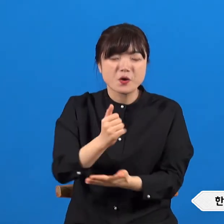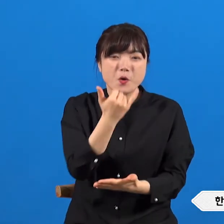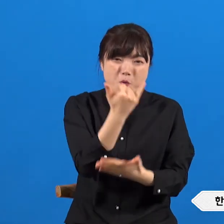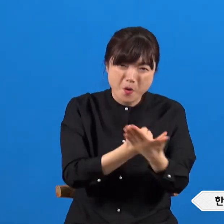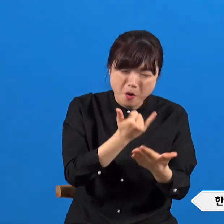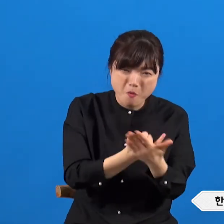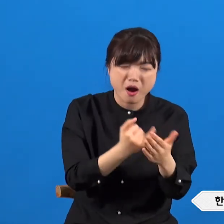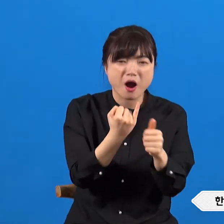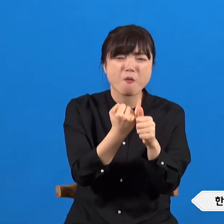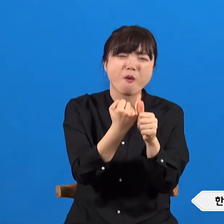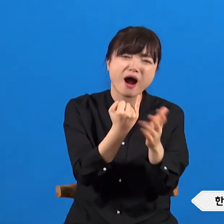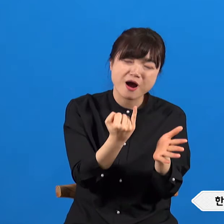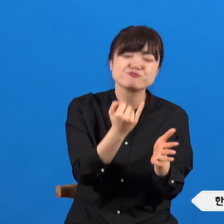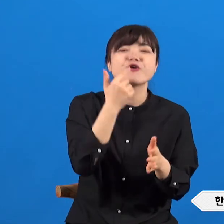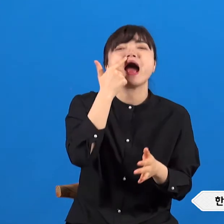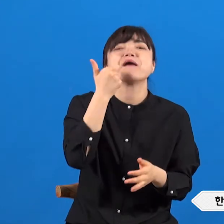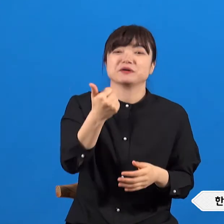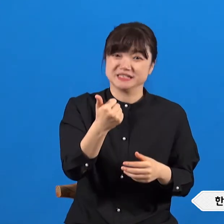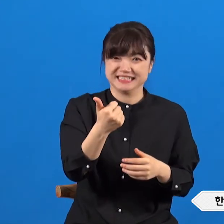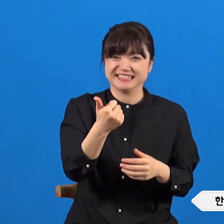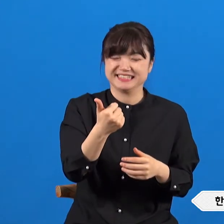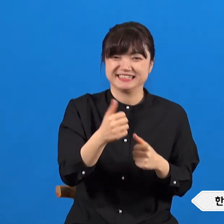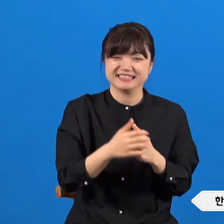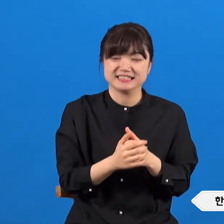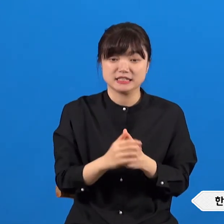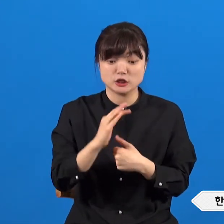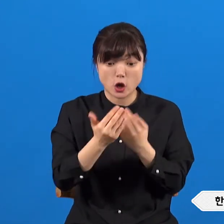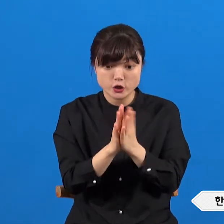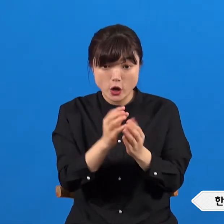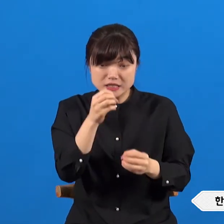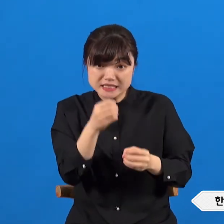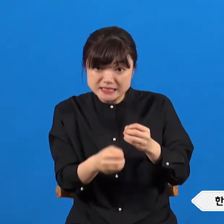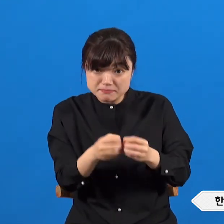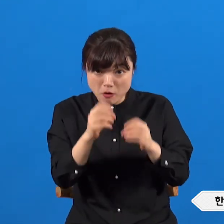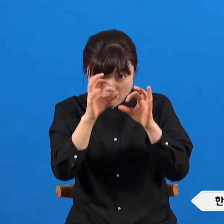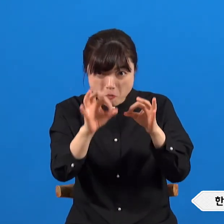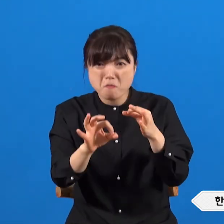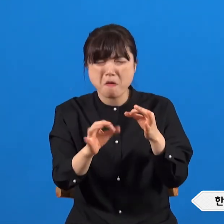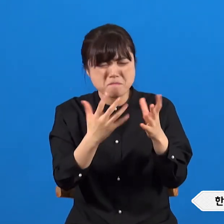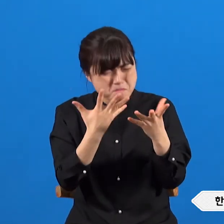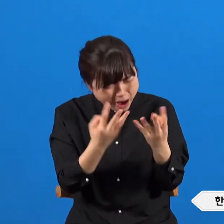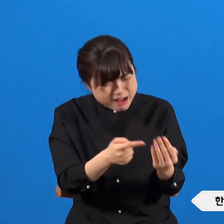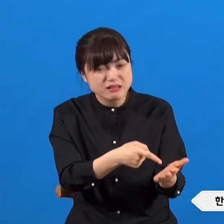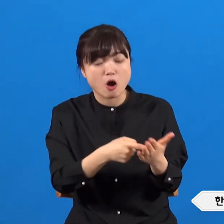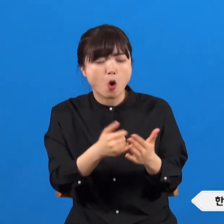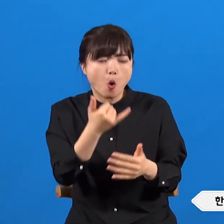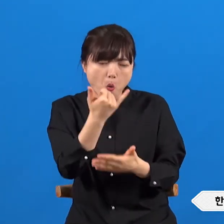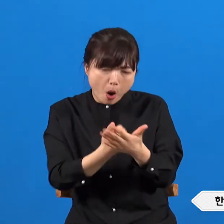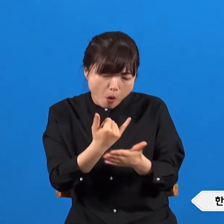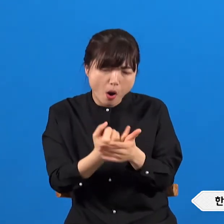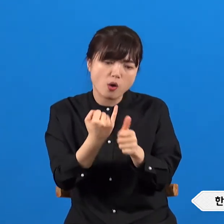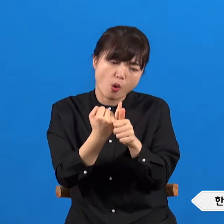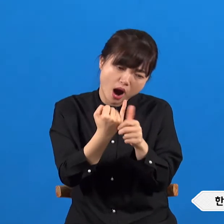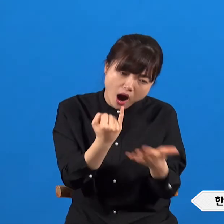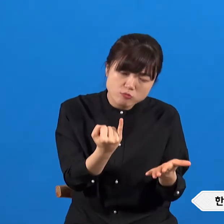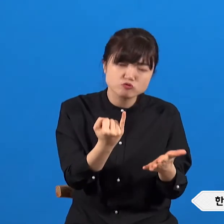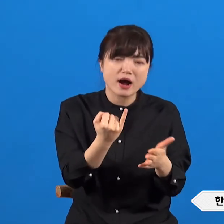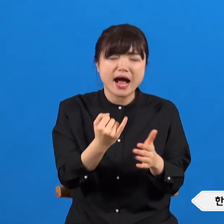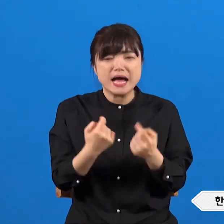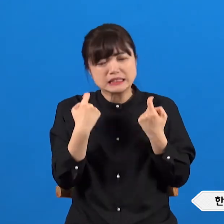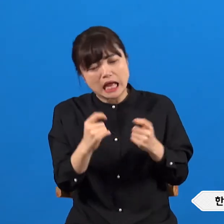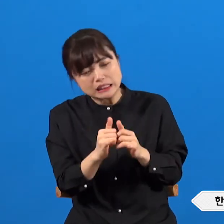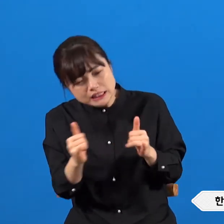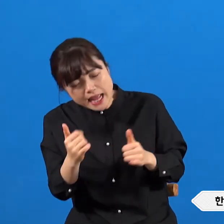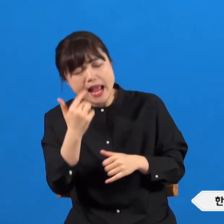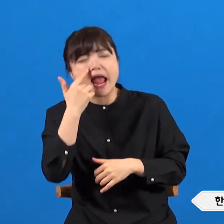고아와 과부의 아버지십니다. 성경 시편 같은데 그런 구절 많이 나옵니다. 하나님은 고아와 과부와